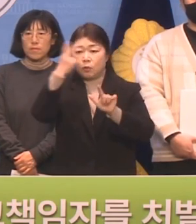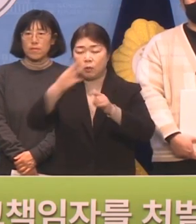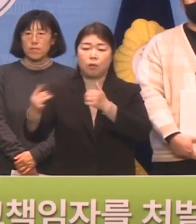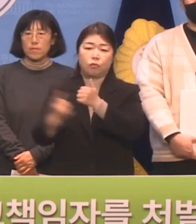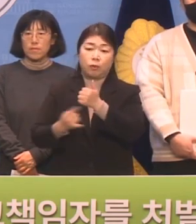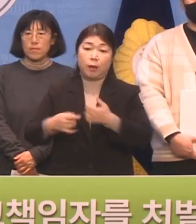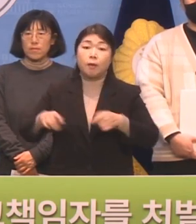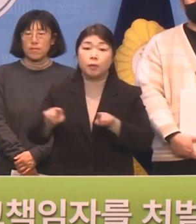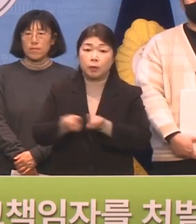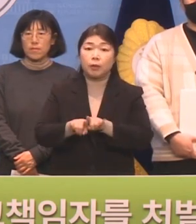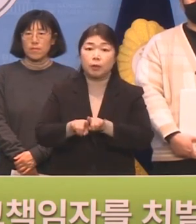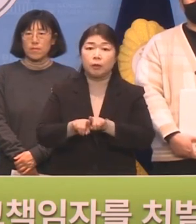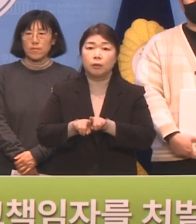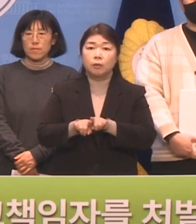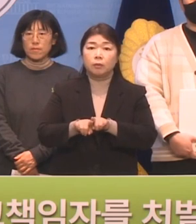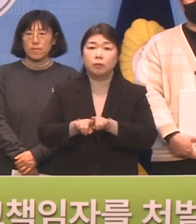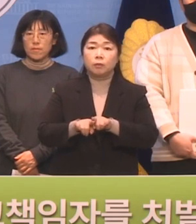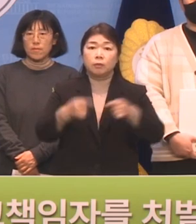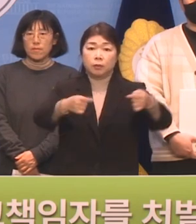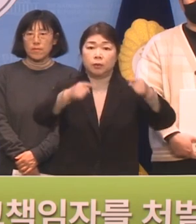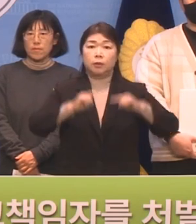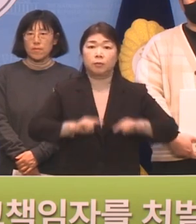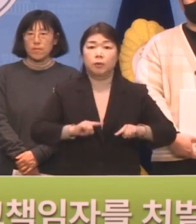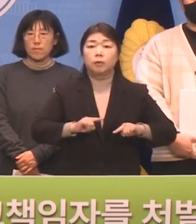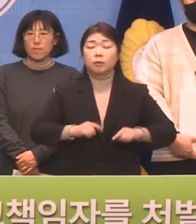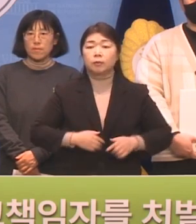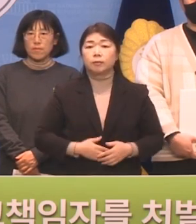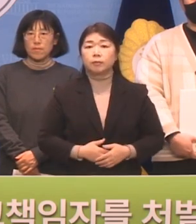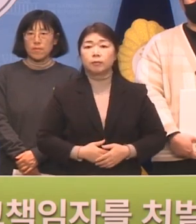시민진상조사위원회에서도 함께 참여해서